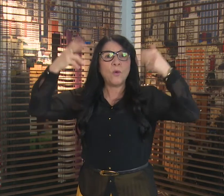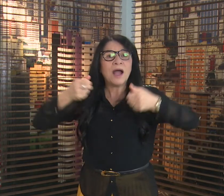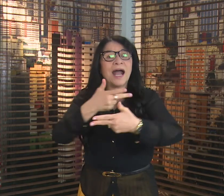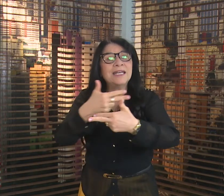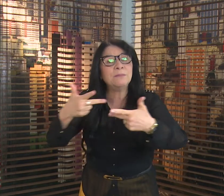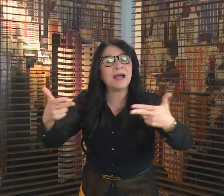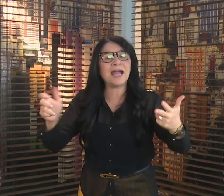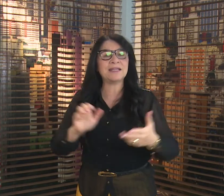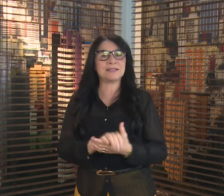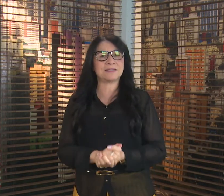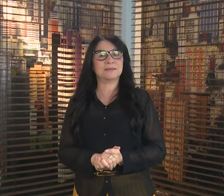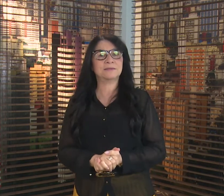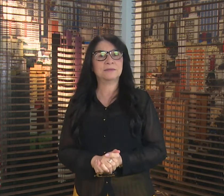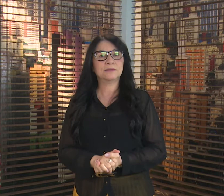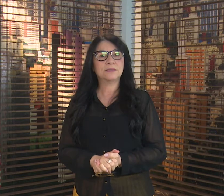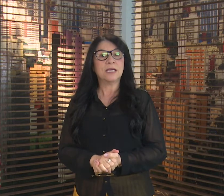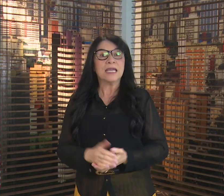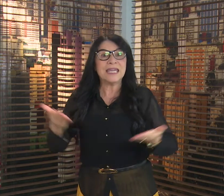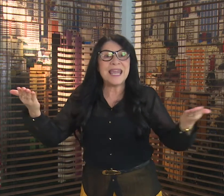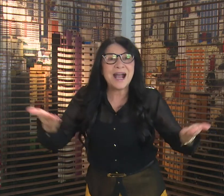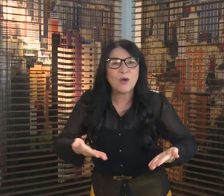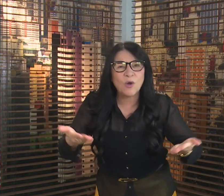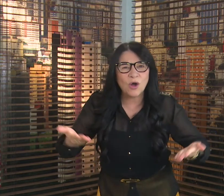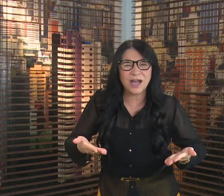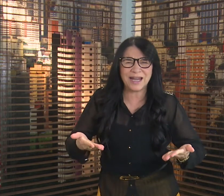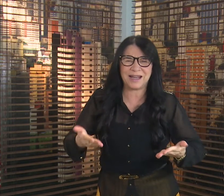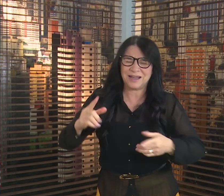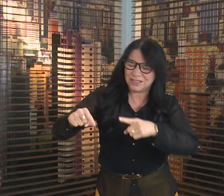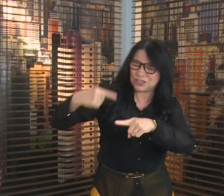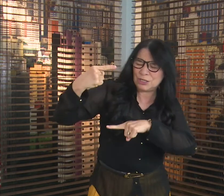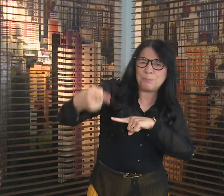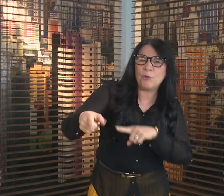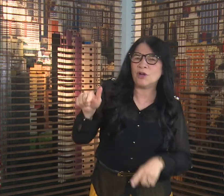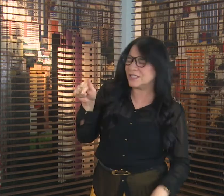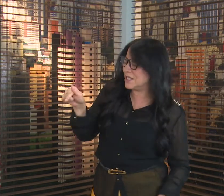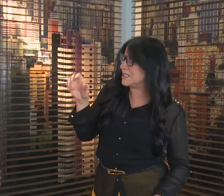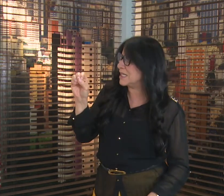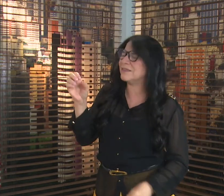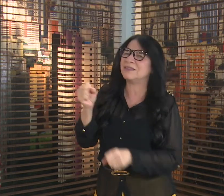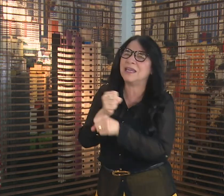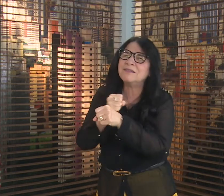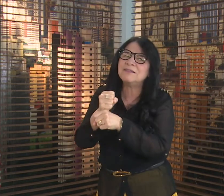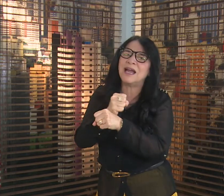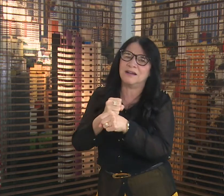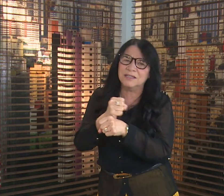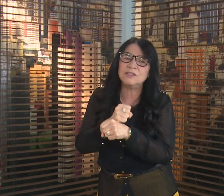com animais. E agora, depois de 70